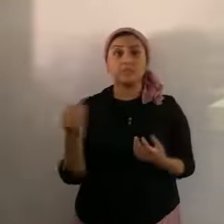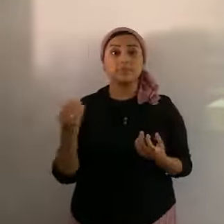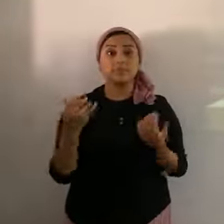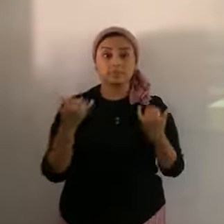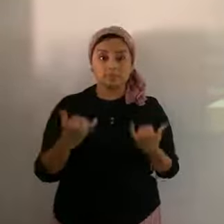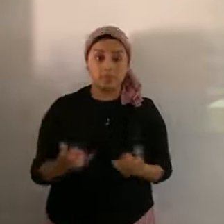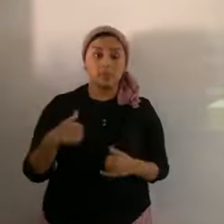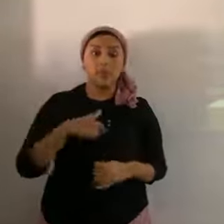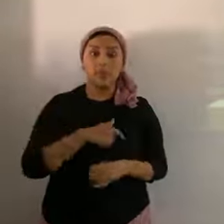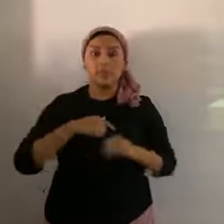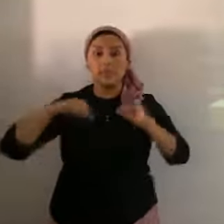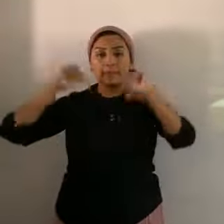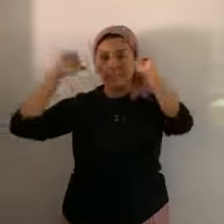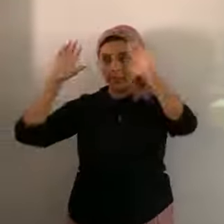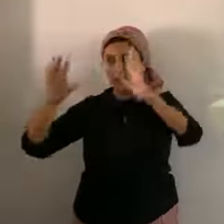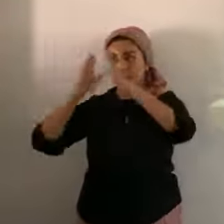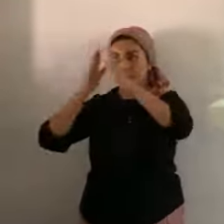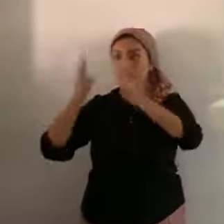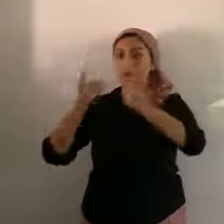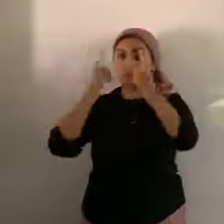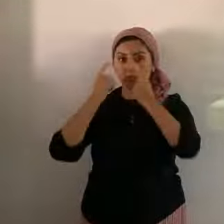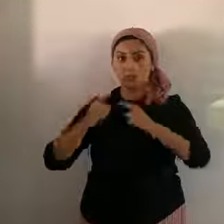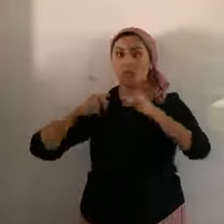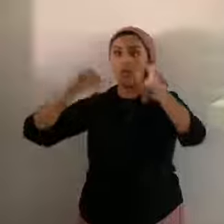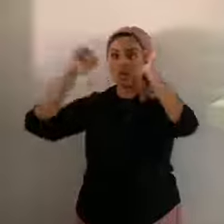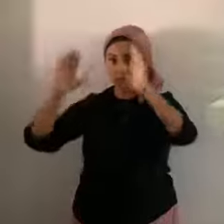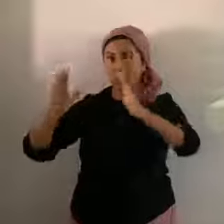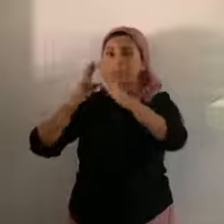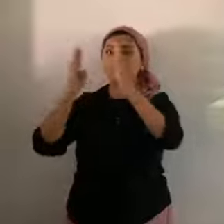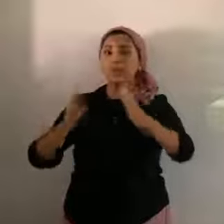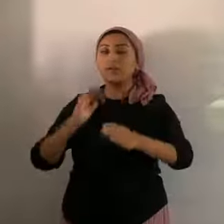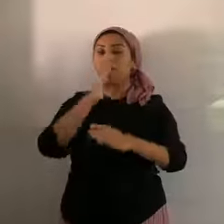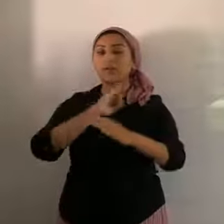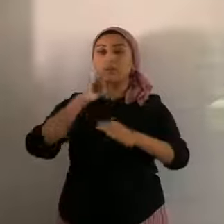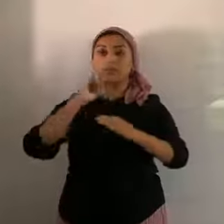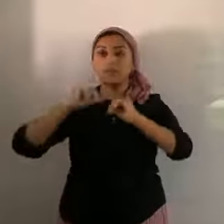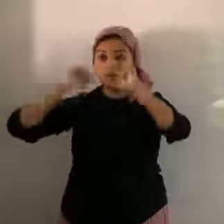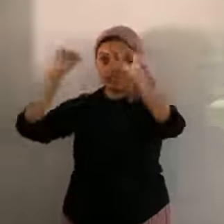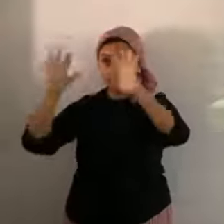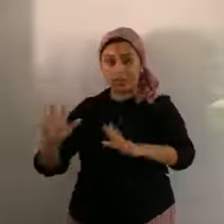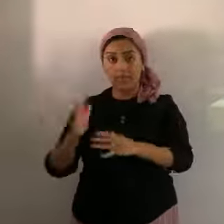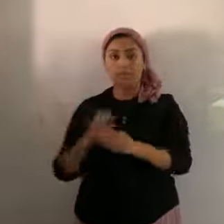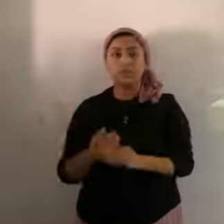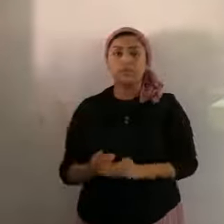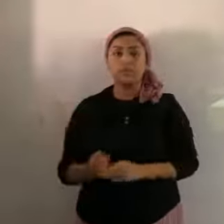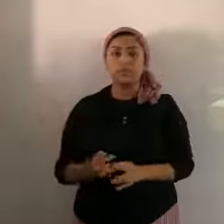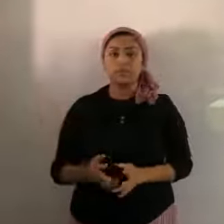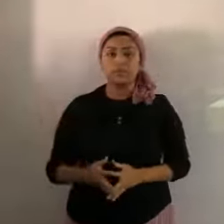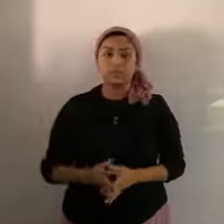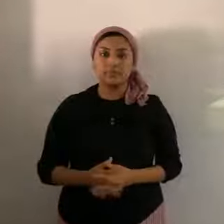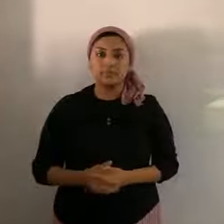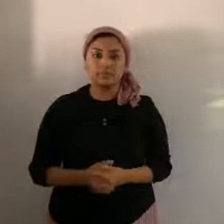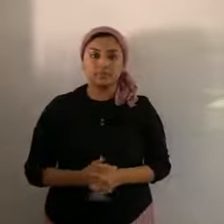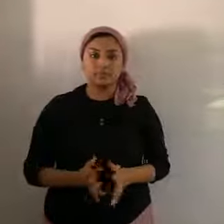y ahora, y nosotros bendecimos a la amada casa de Judá y bendecimos a la amada casa de Israel, pero a pesar del favor